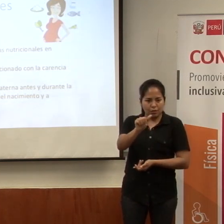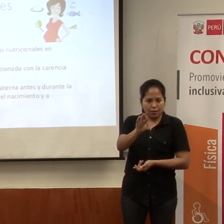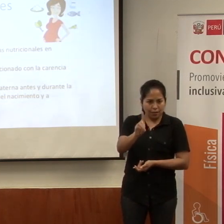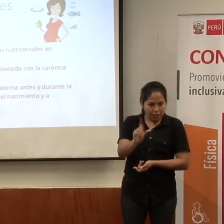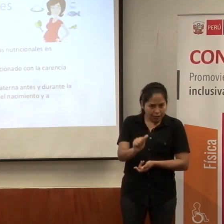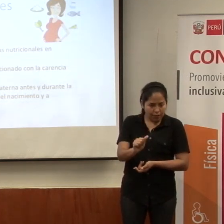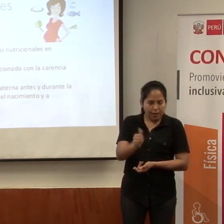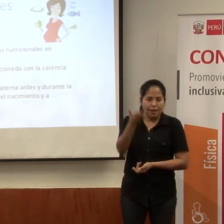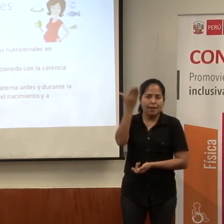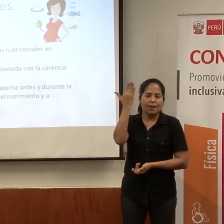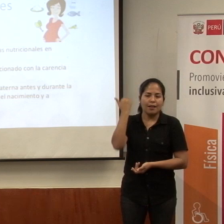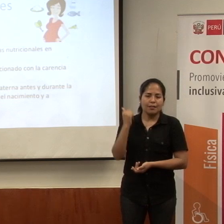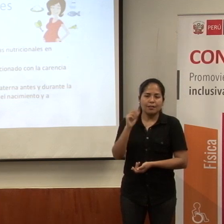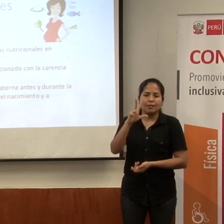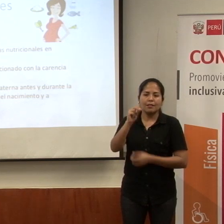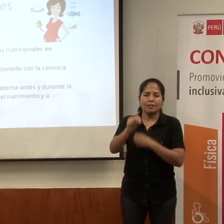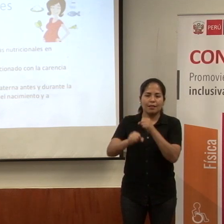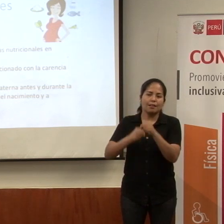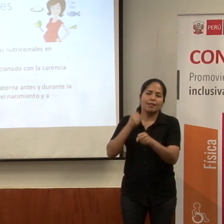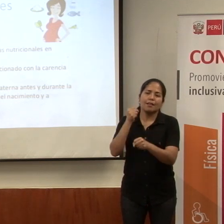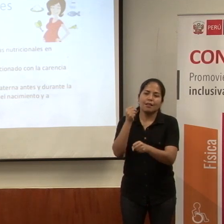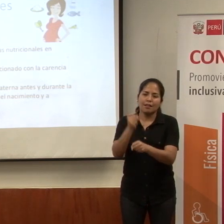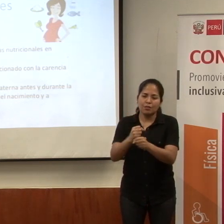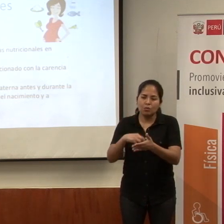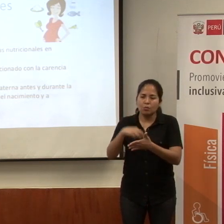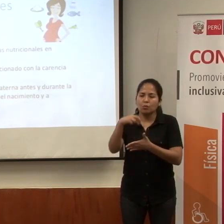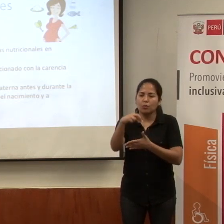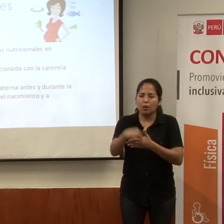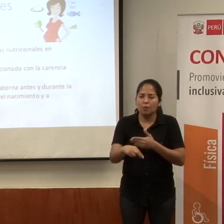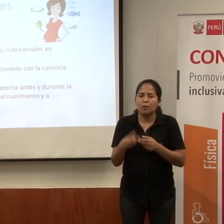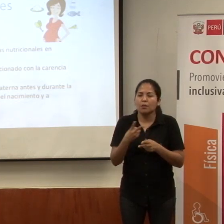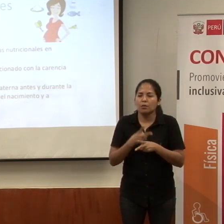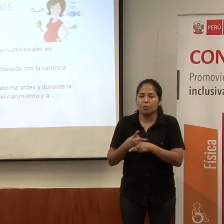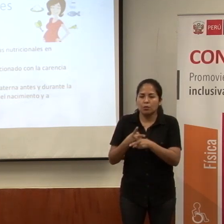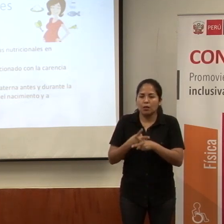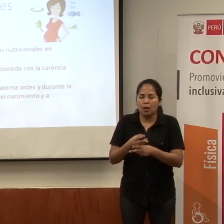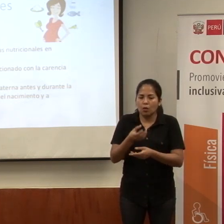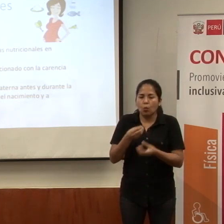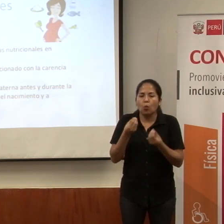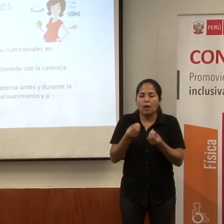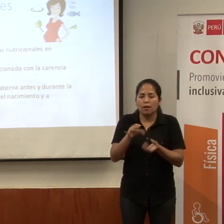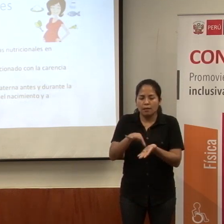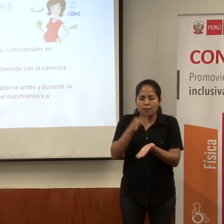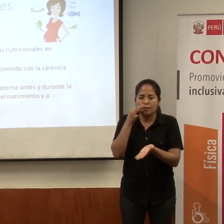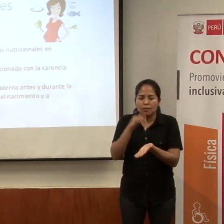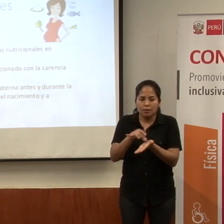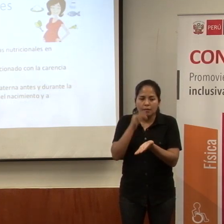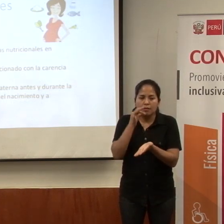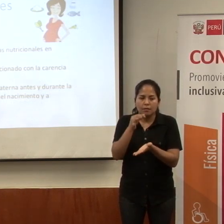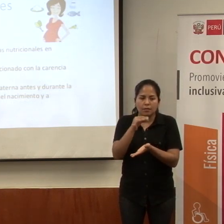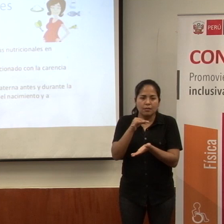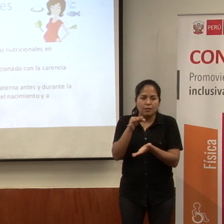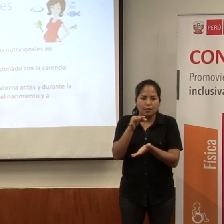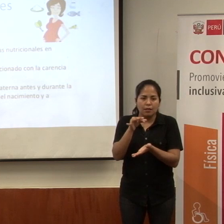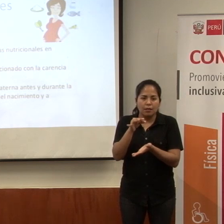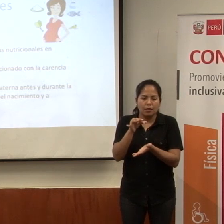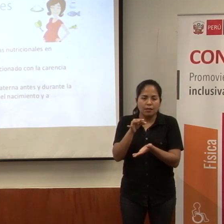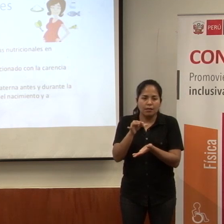que 30 años hicimos todo un programa, ¿no es cierto?, de iodación de la sal que logró erradicar el